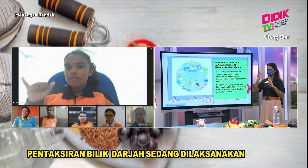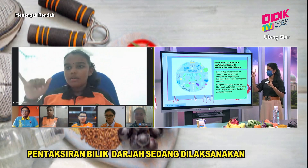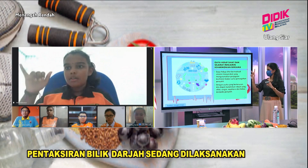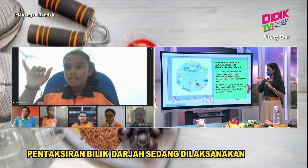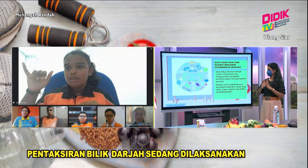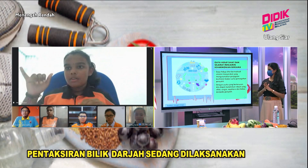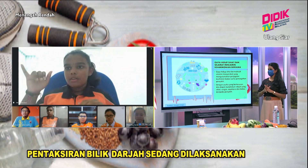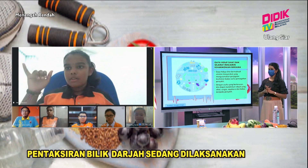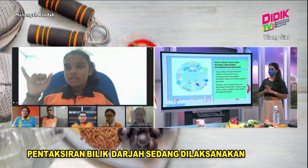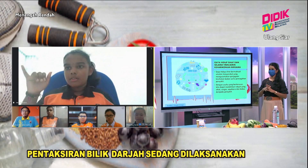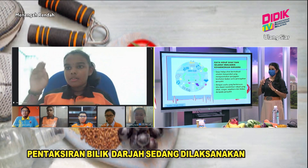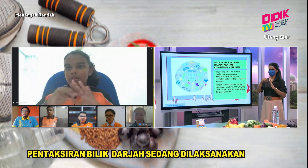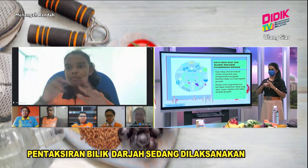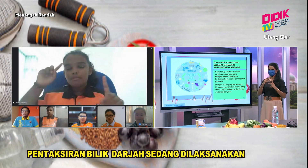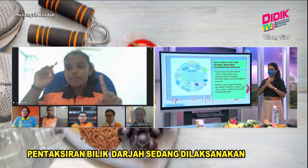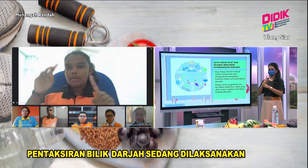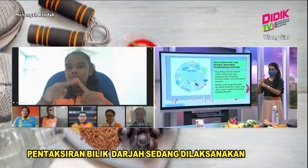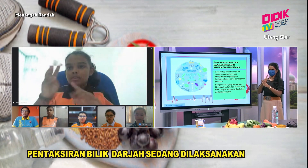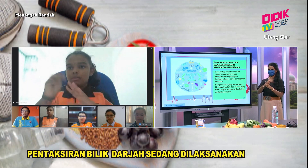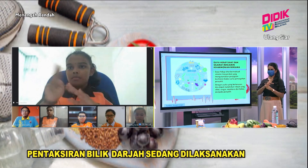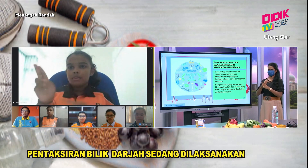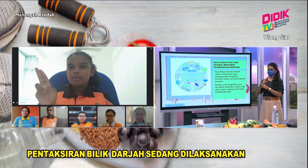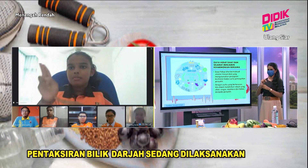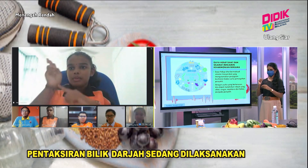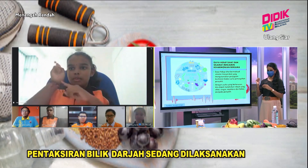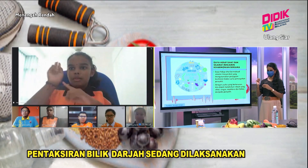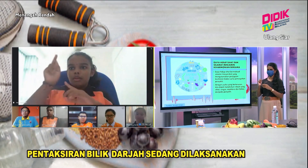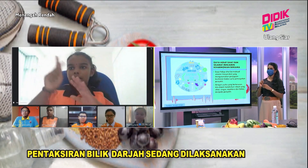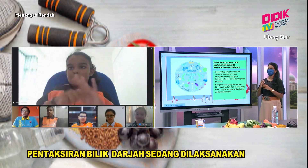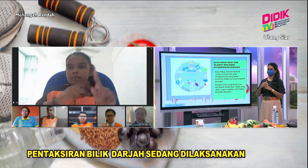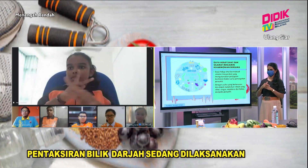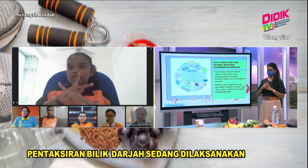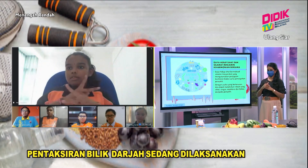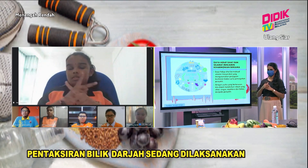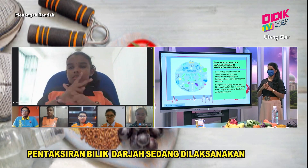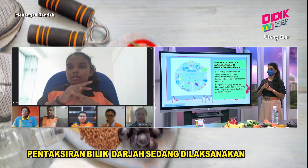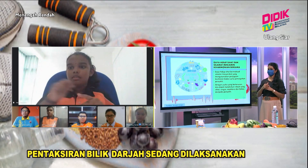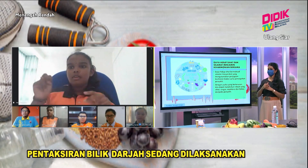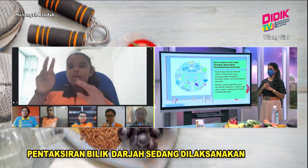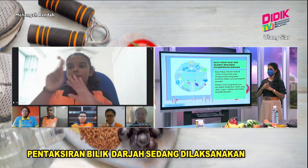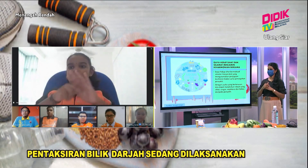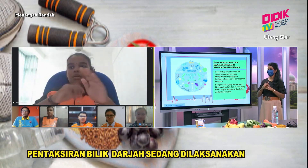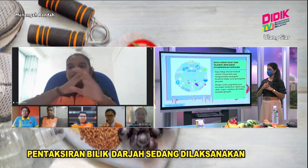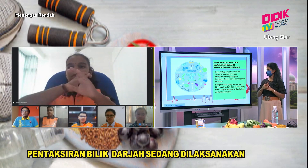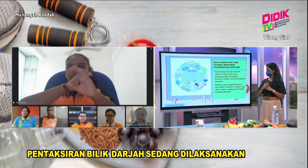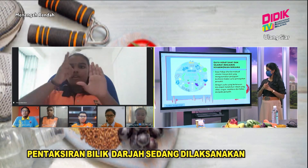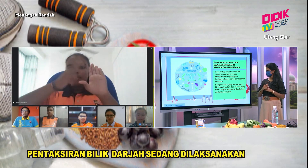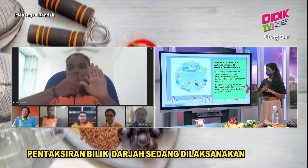mengutamakan saya tak nampak penjagaan kot. Yes, penjagaan kesihatan